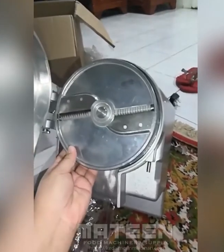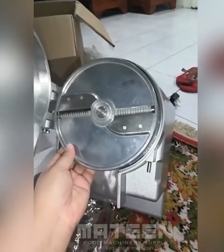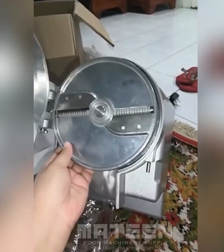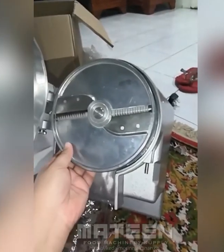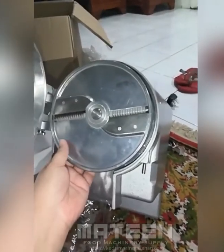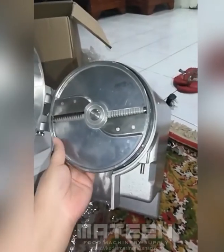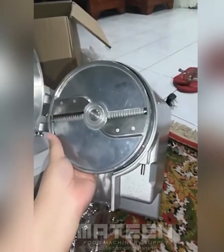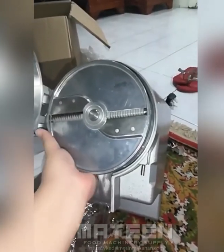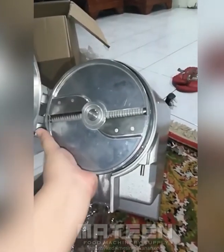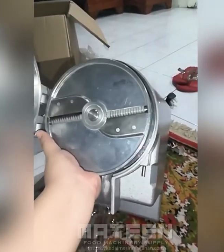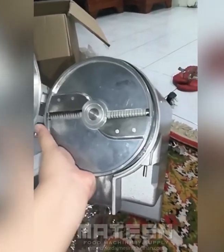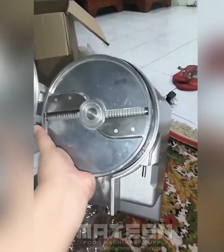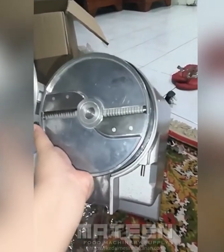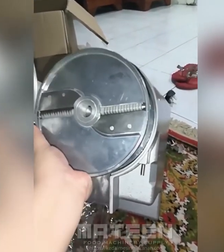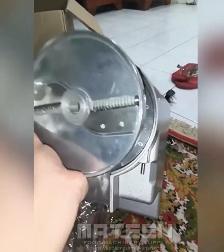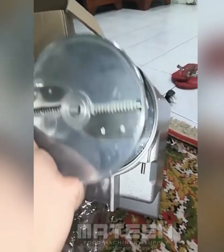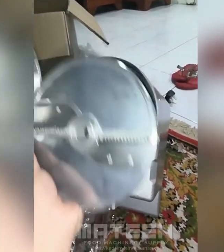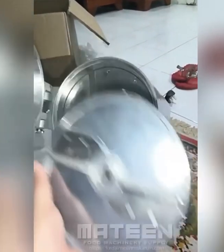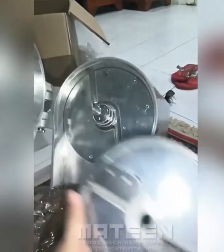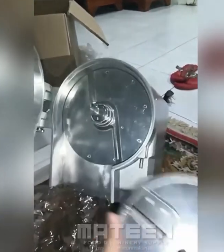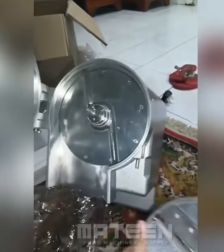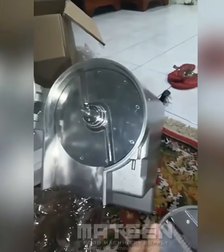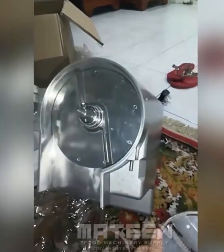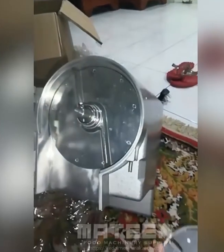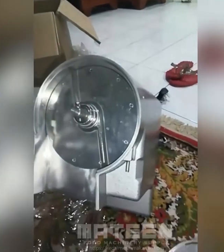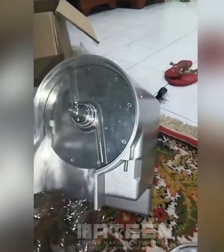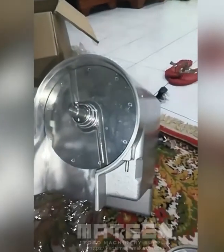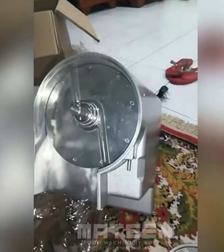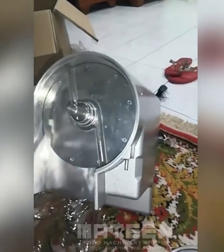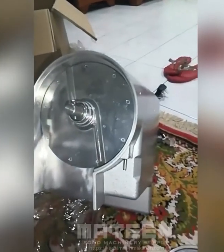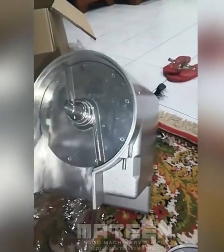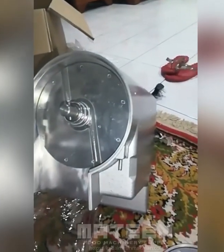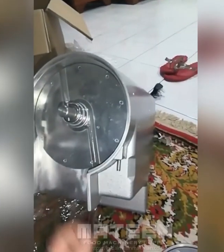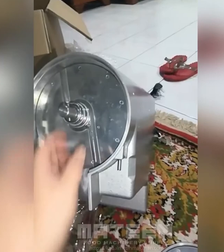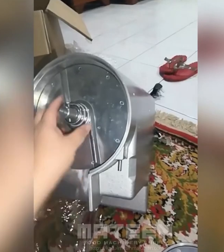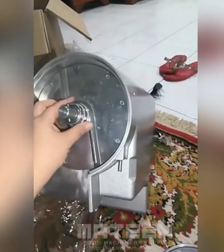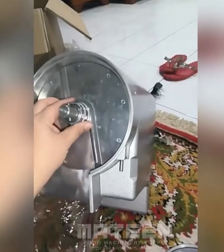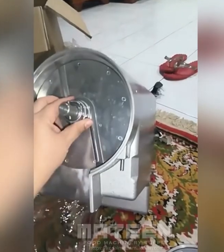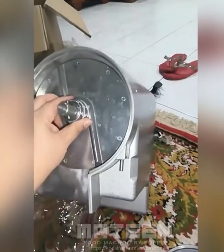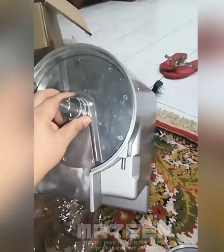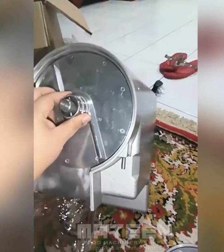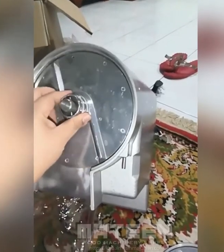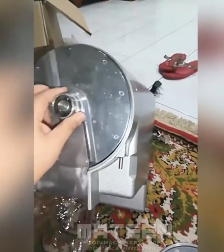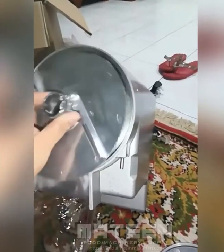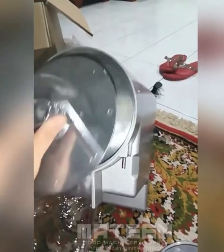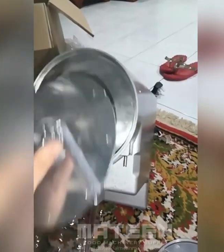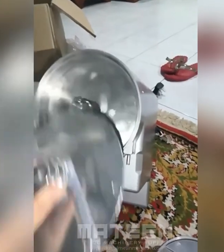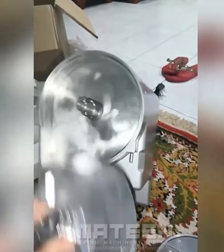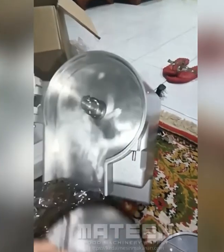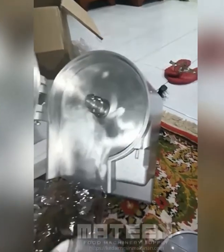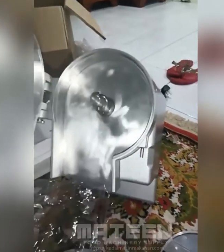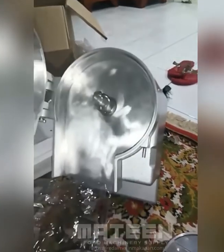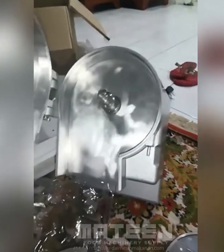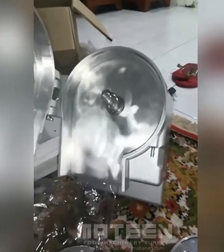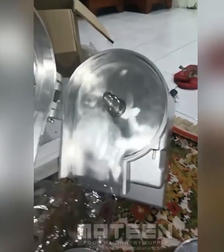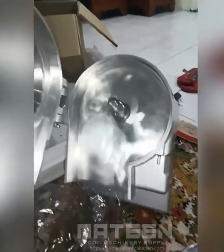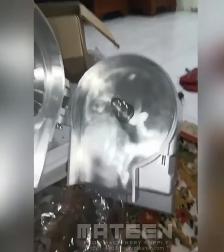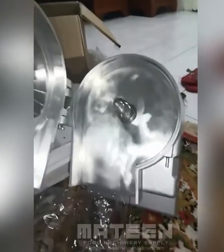seeloknya elakkan menggunakan serai untuk memotong menggunakan mesin ini. Okey, seterusnya, apabila